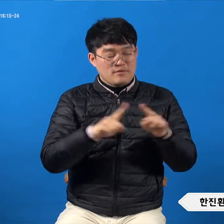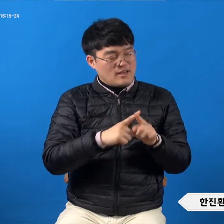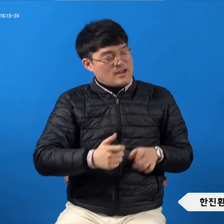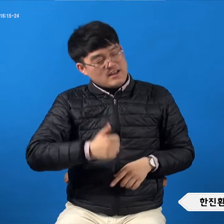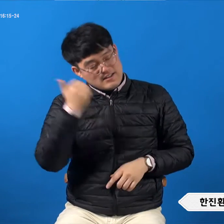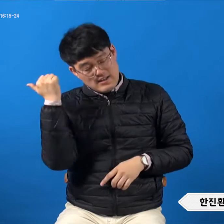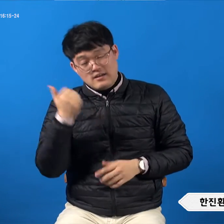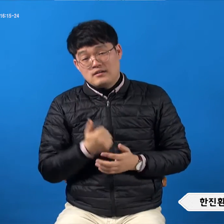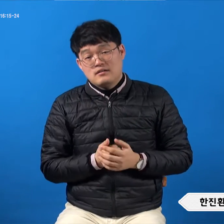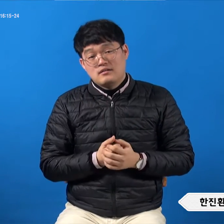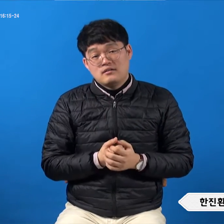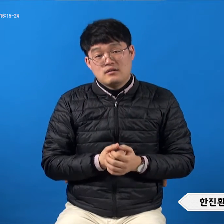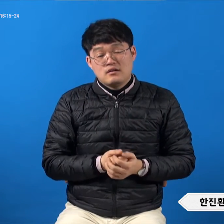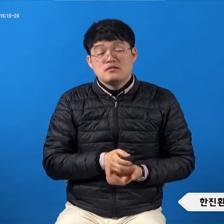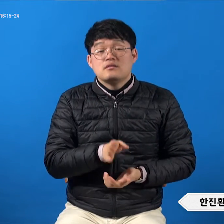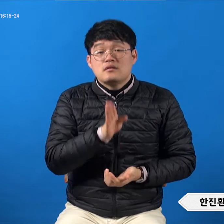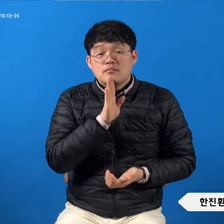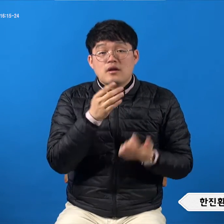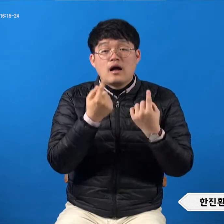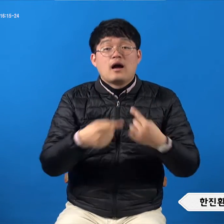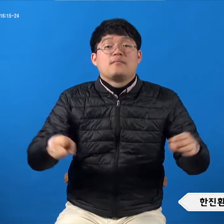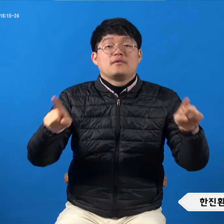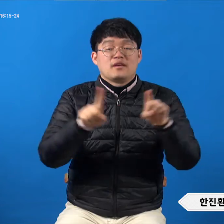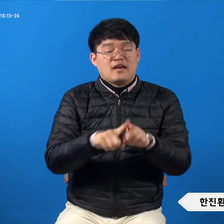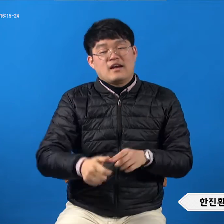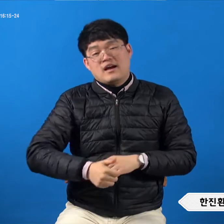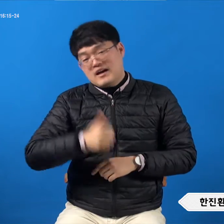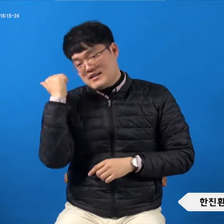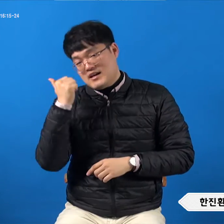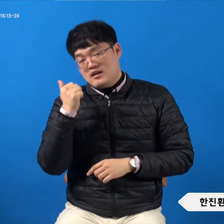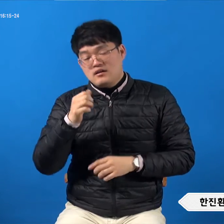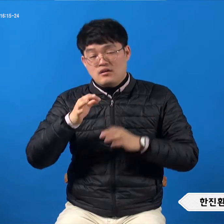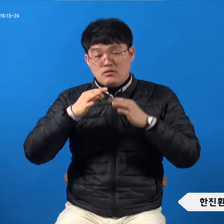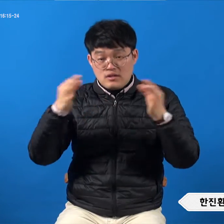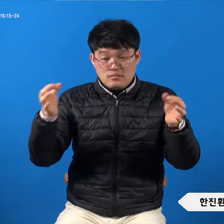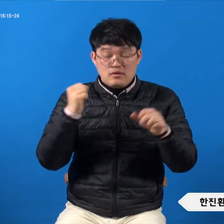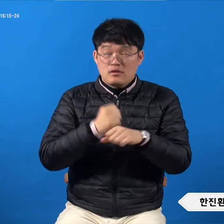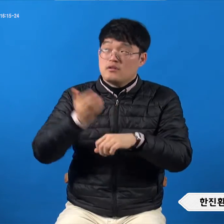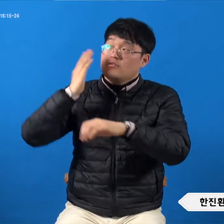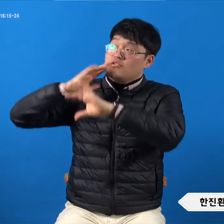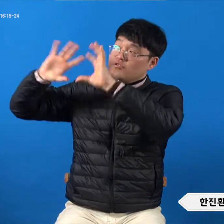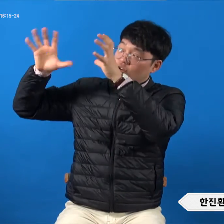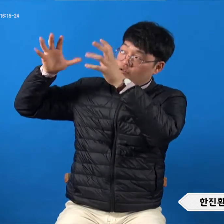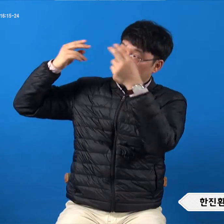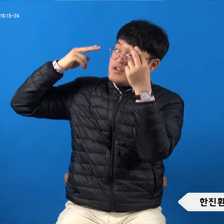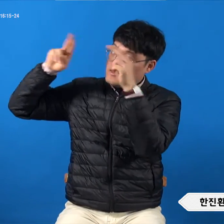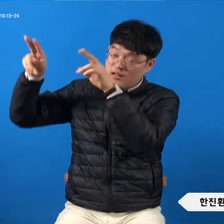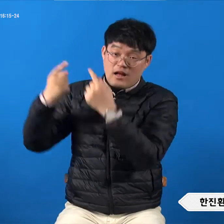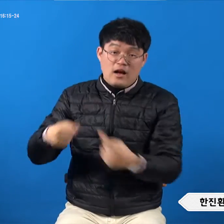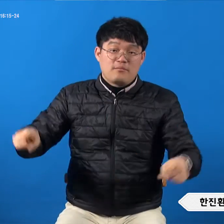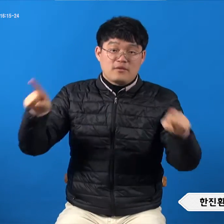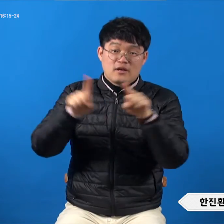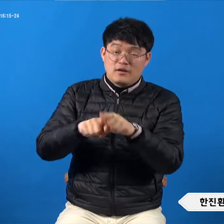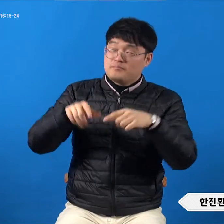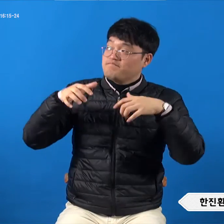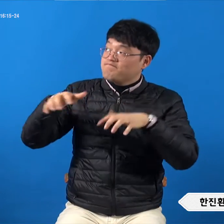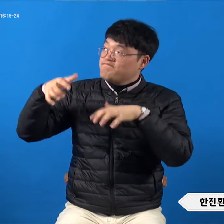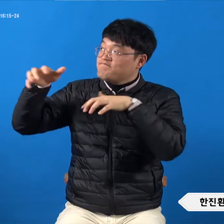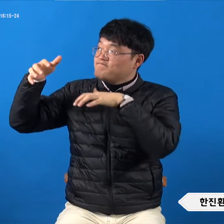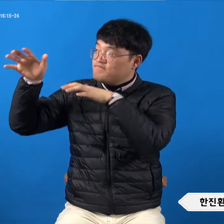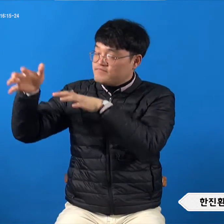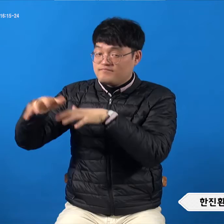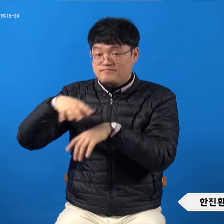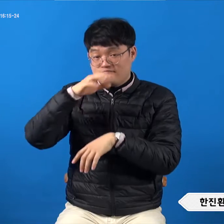예, 정말 함께 가자 외치면서 저 천국을 향해서 나아갈 수 있는 그런 친구를